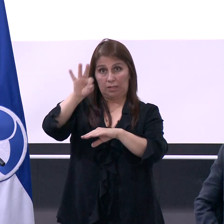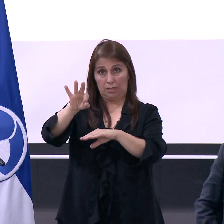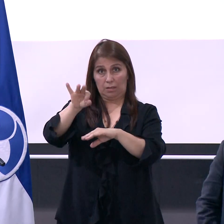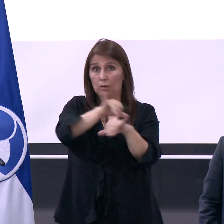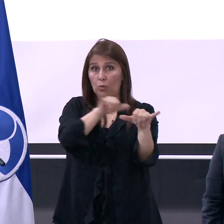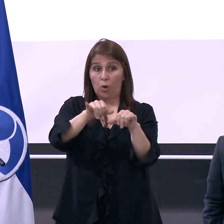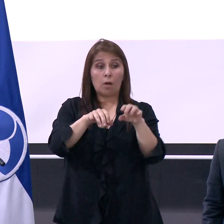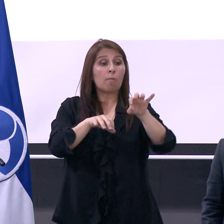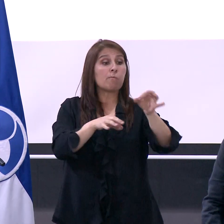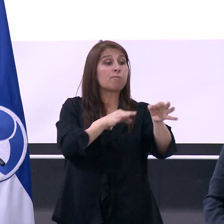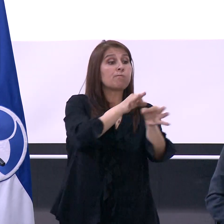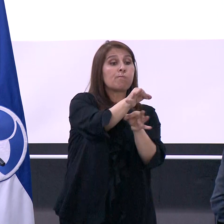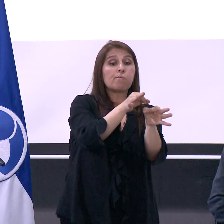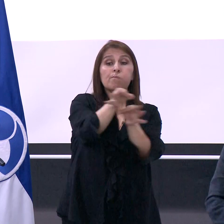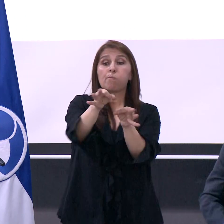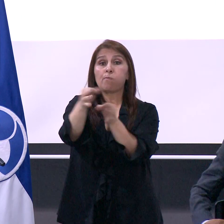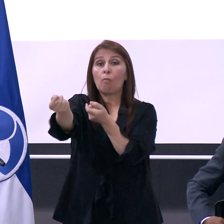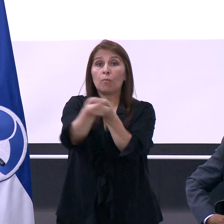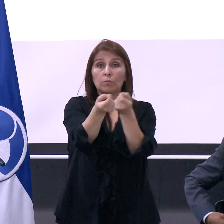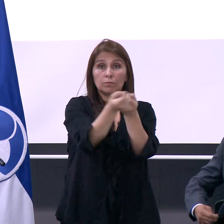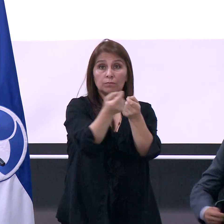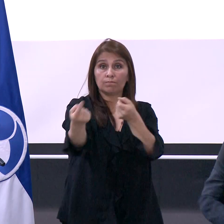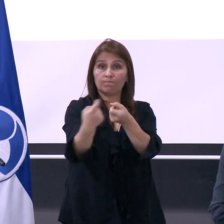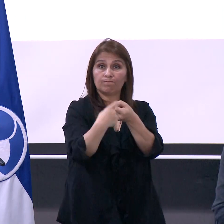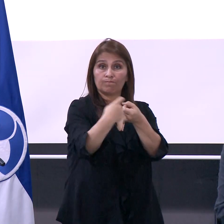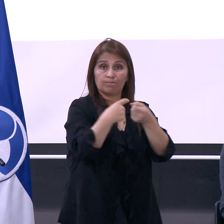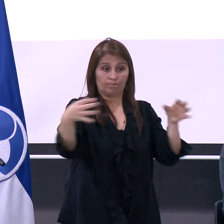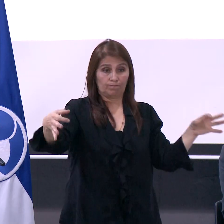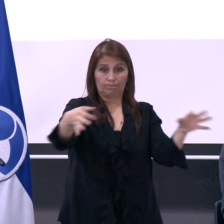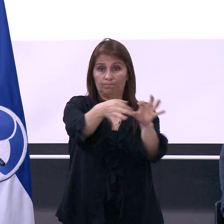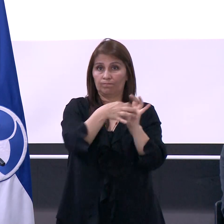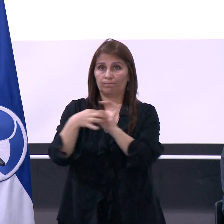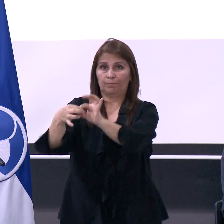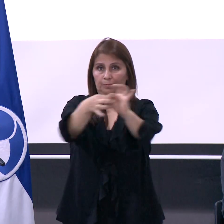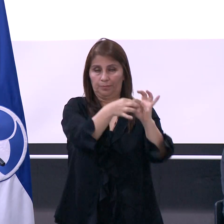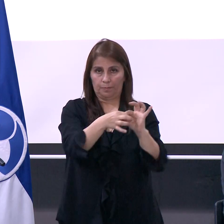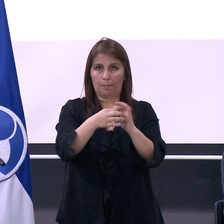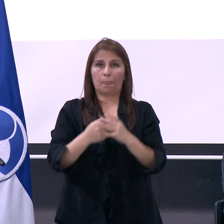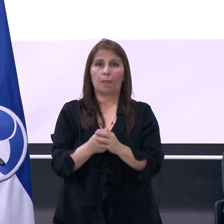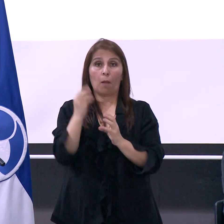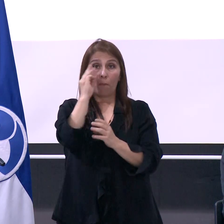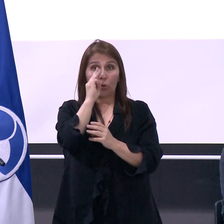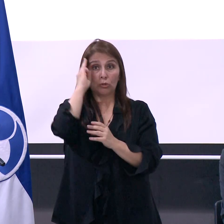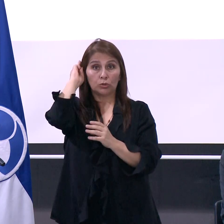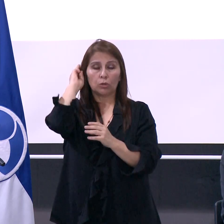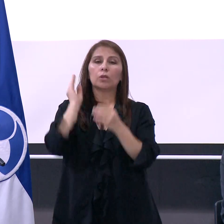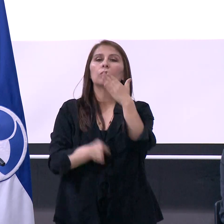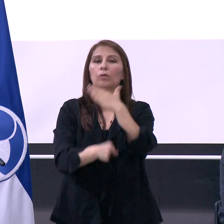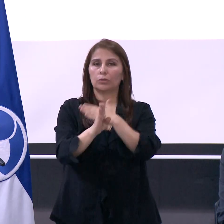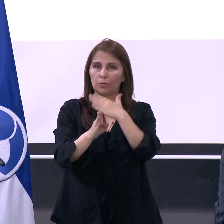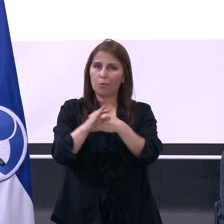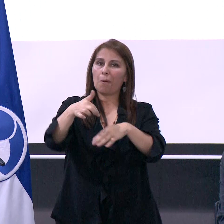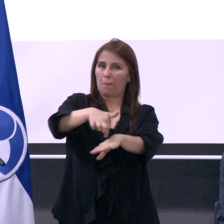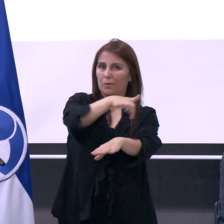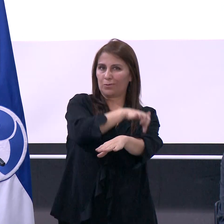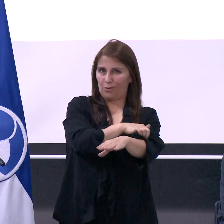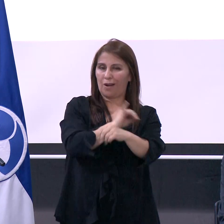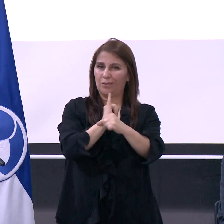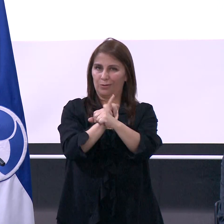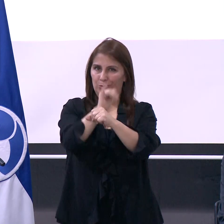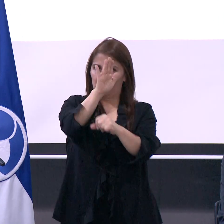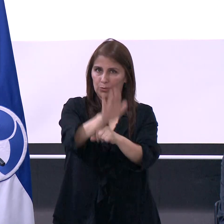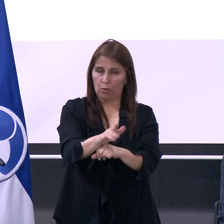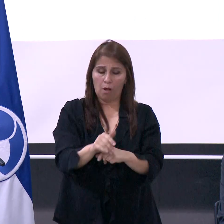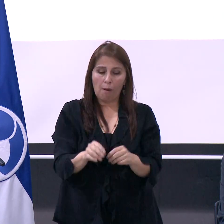municipios cercanos hasta bogotá el pabellón montessori seguía funcionando como instituto de preescolar donde se